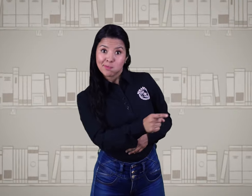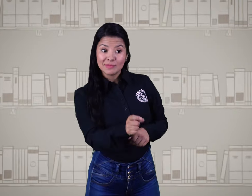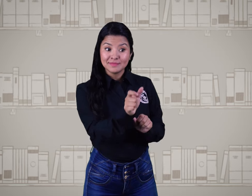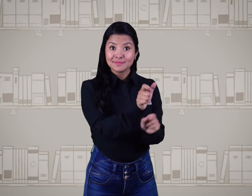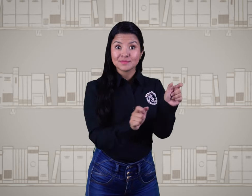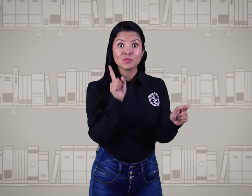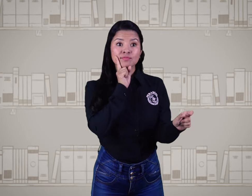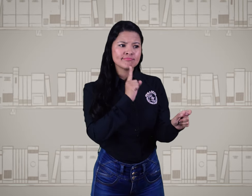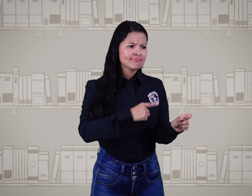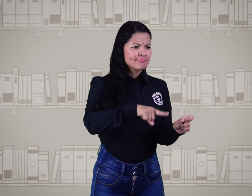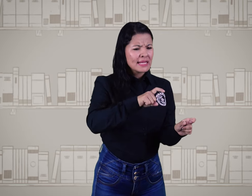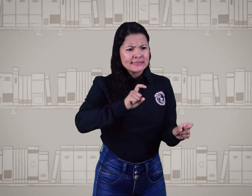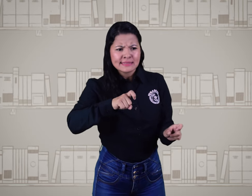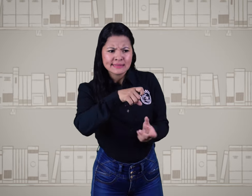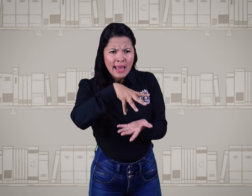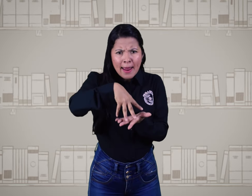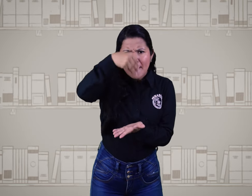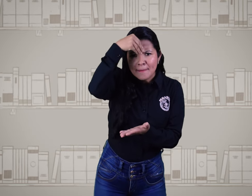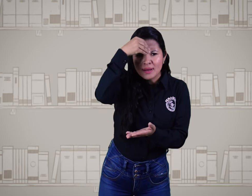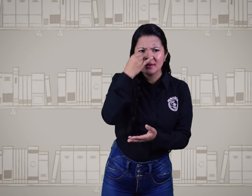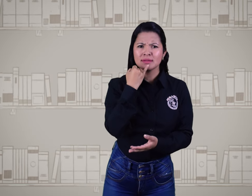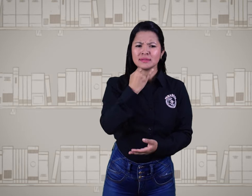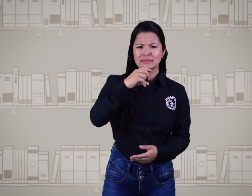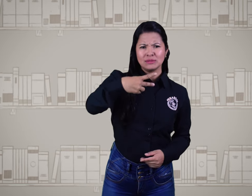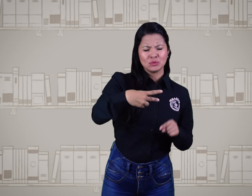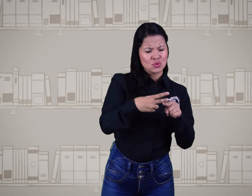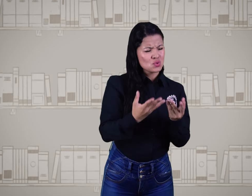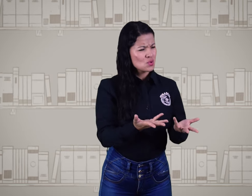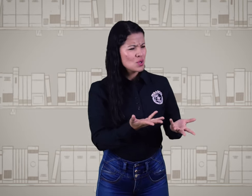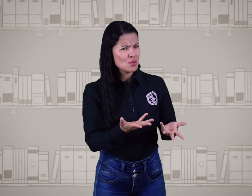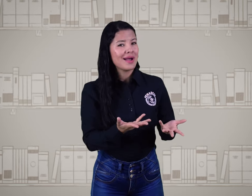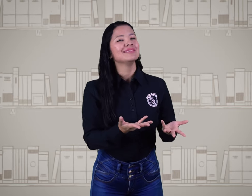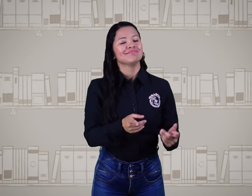Los niños sordos requieren procesos adecuados de enseñanza de una segunda lengua.